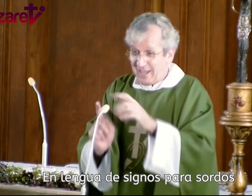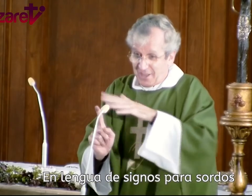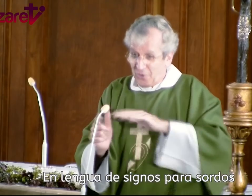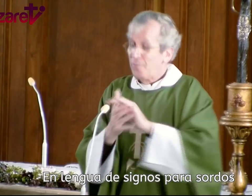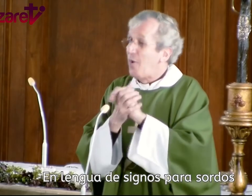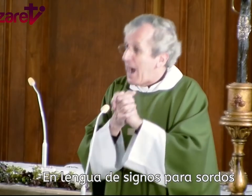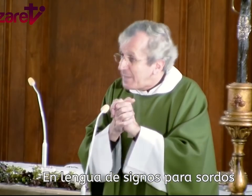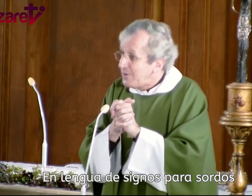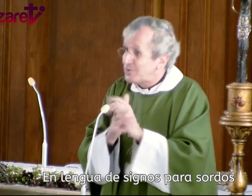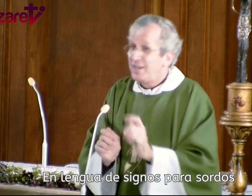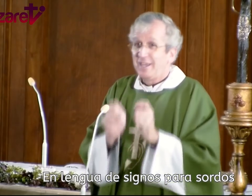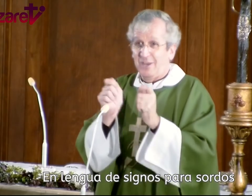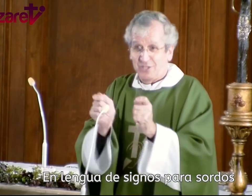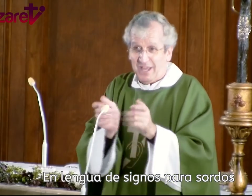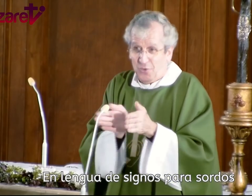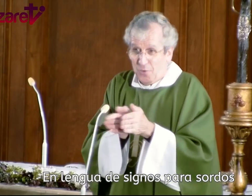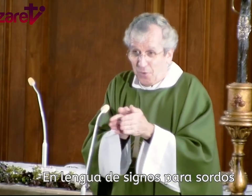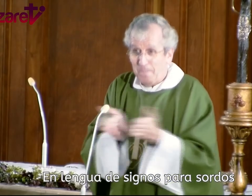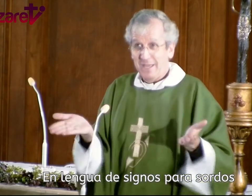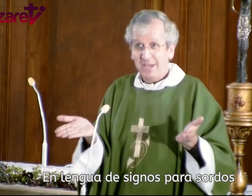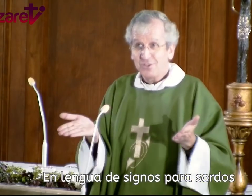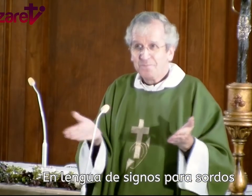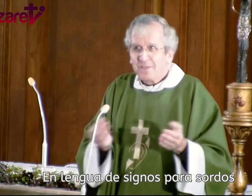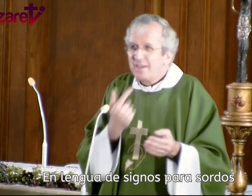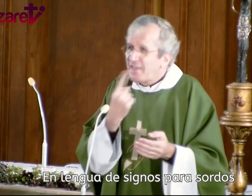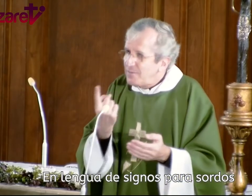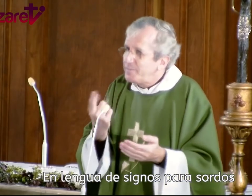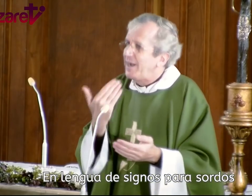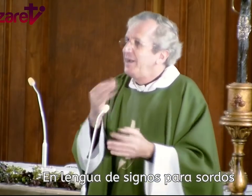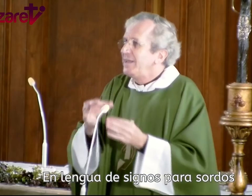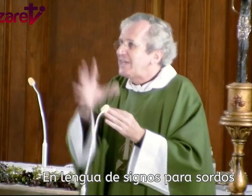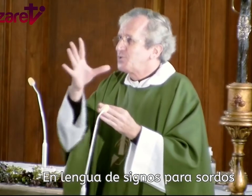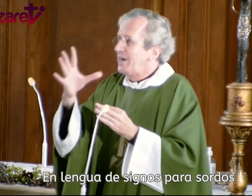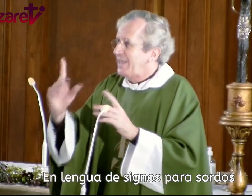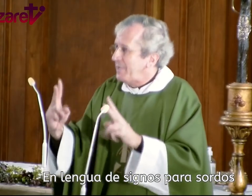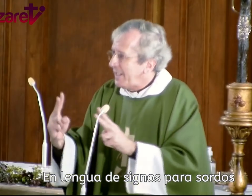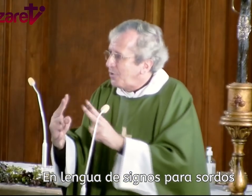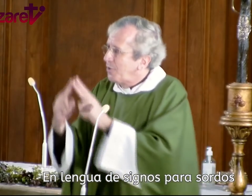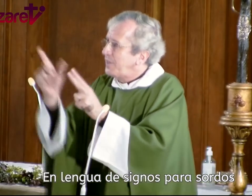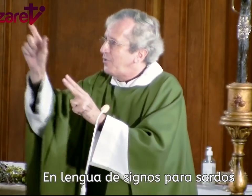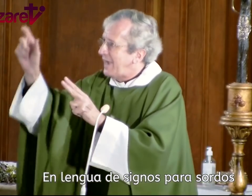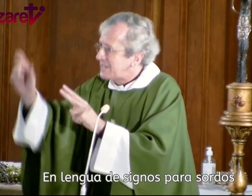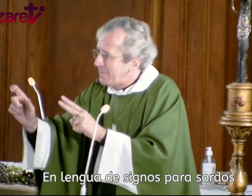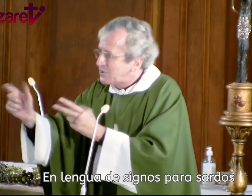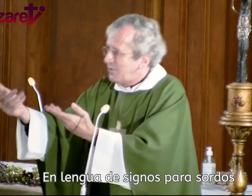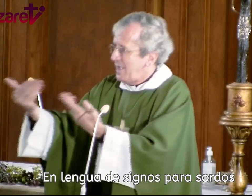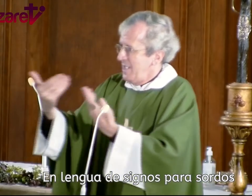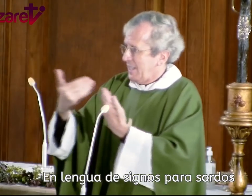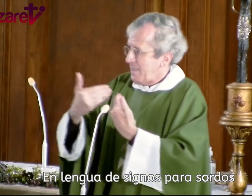dado Como amigos Que nos ha dado Como compañeros Y que decimos Mira Que suerte Haber conocido A esa persona Que me ha